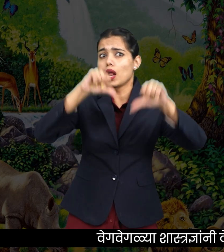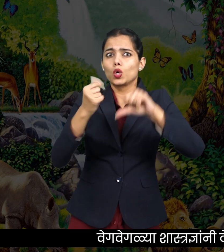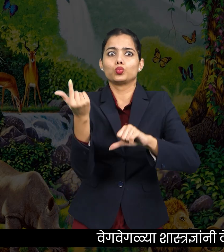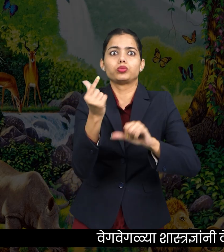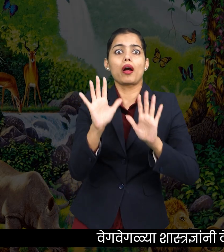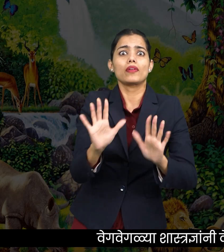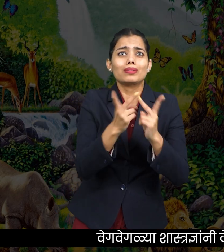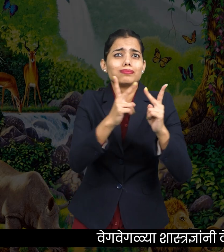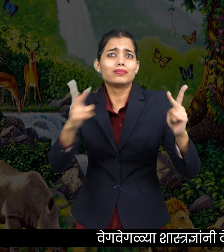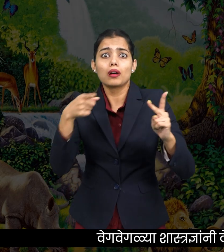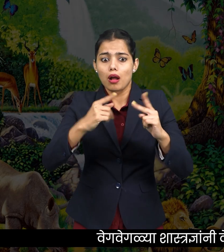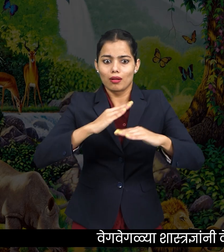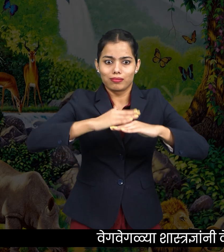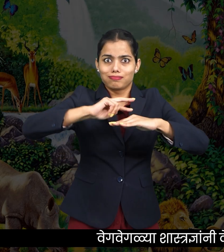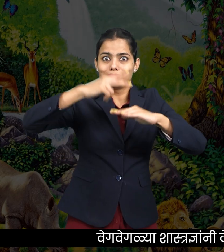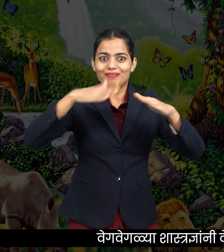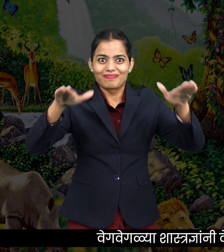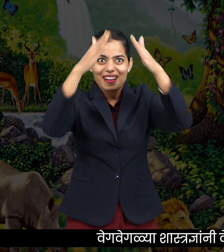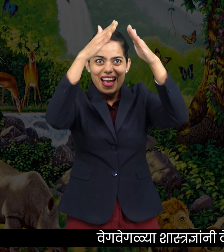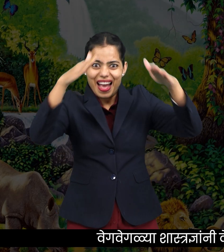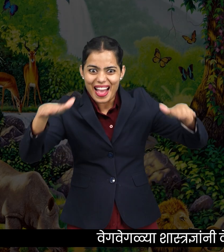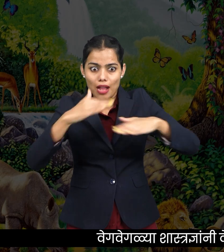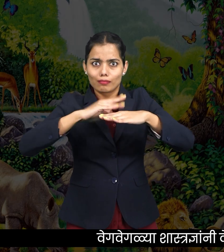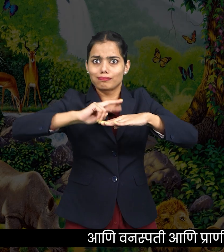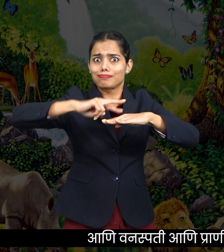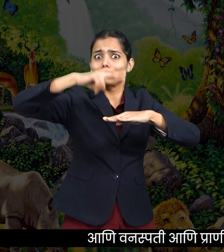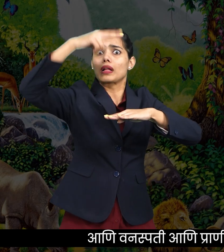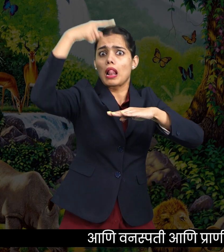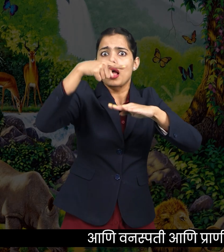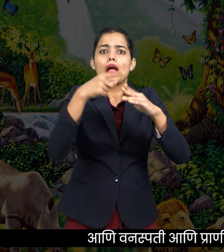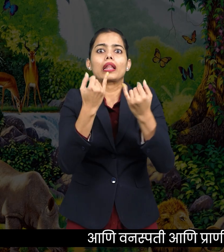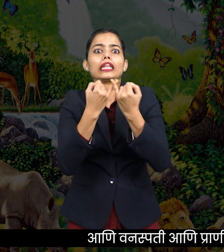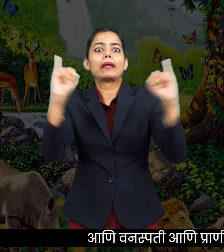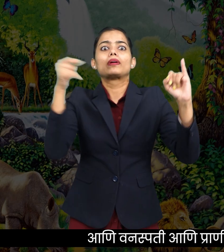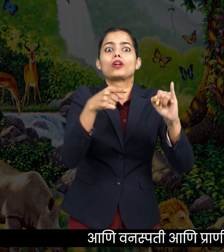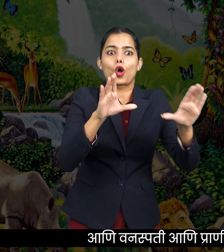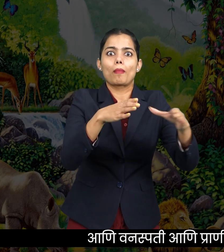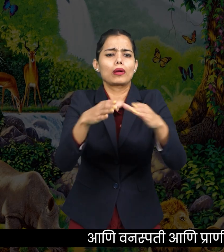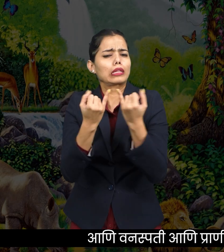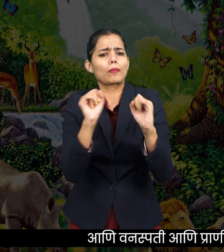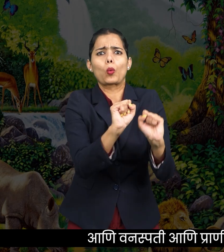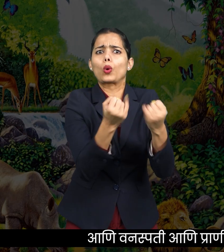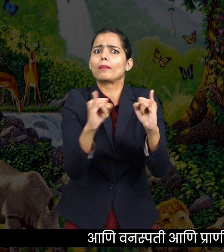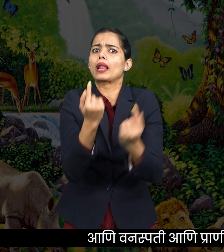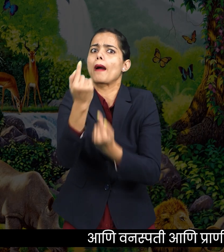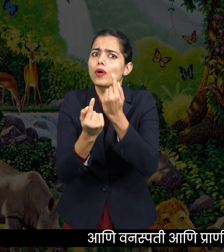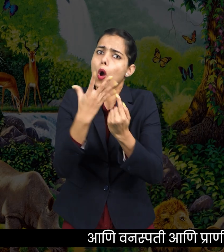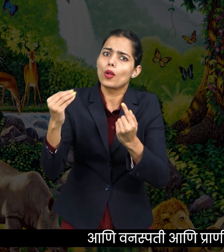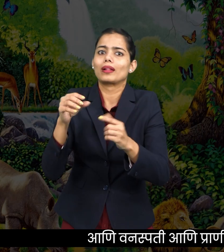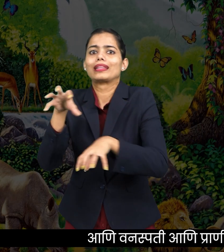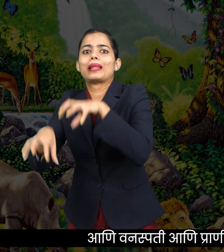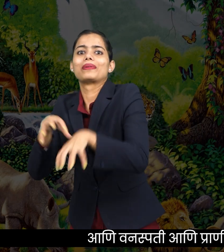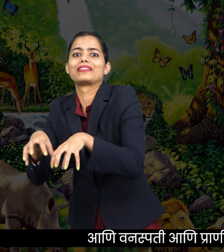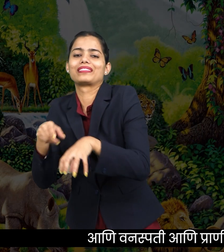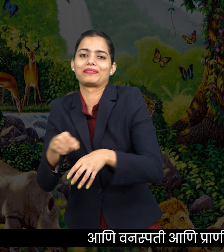वेगवेगळ्या शास्त्रज्ञांनी वेगवेगळ्या निकष वापरले आहेत आणि वनस्पती आणि प्राणी स्वतंत्रपणे